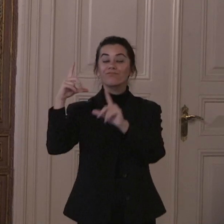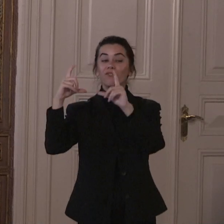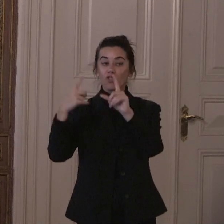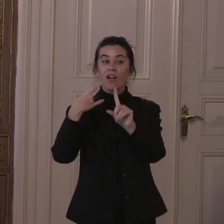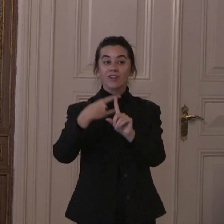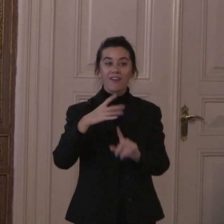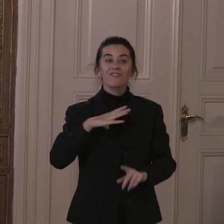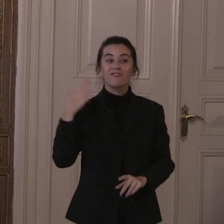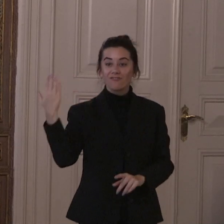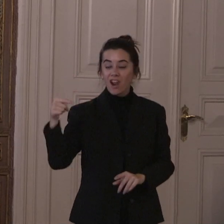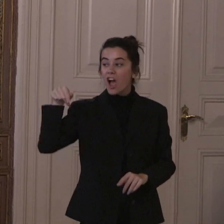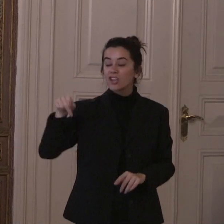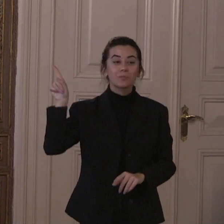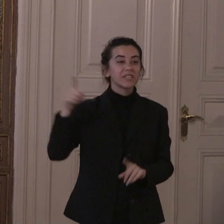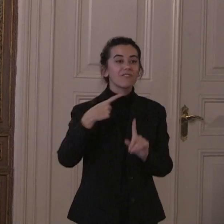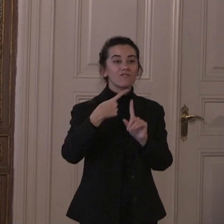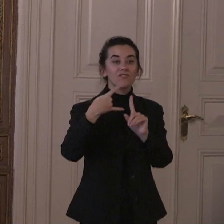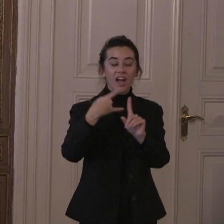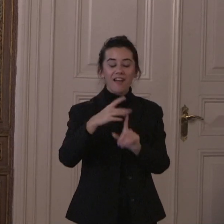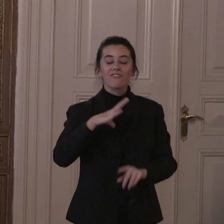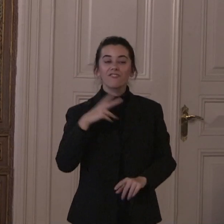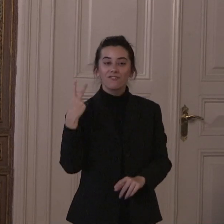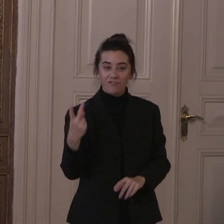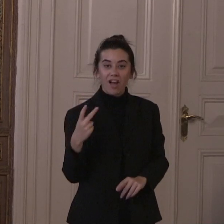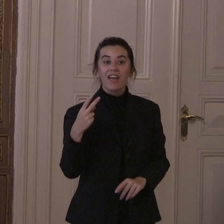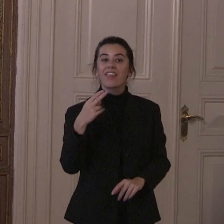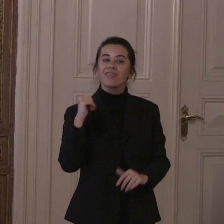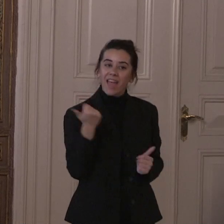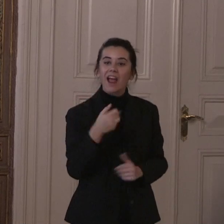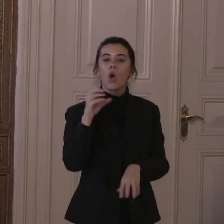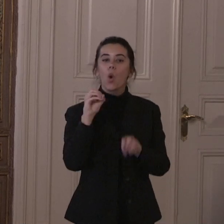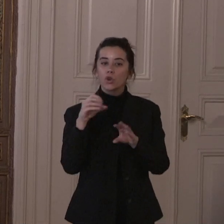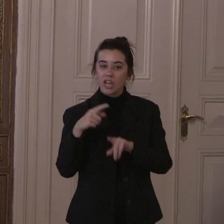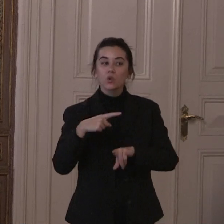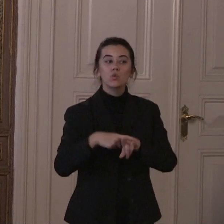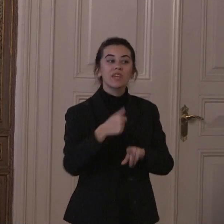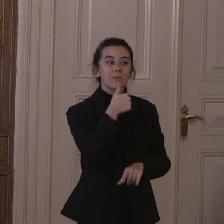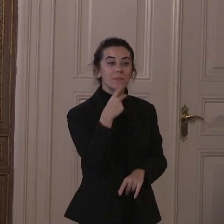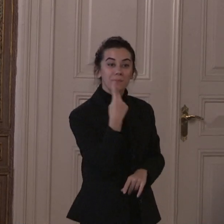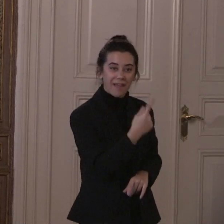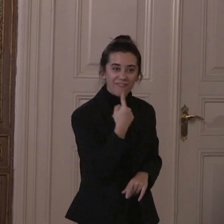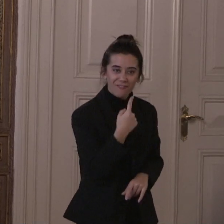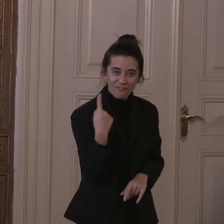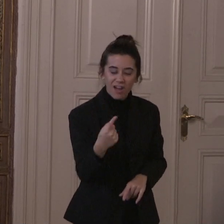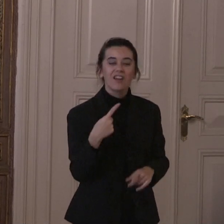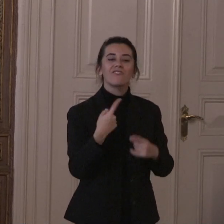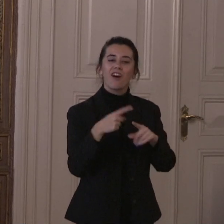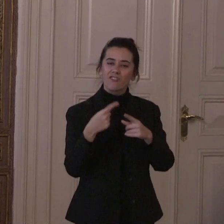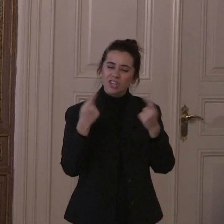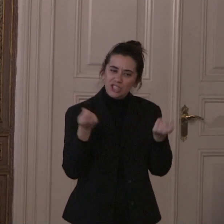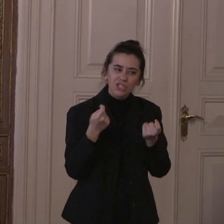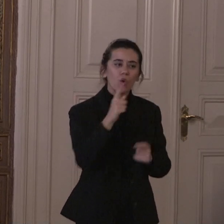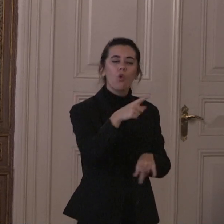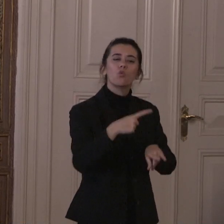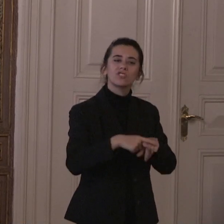O resimde sevgili Özlem Özen Hoca. Yanında da Hüseyin var. Hüseyin de atölyede bayağı çalışmış. başka hocalarım, son